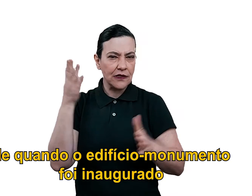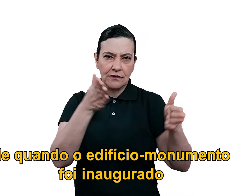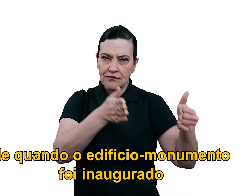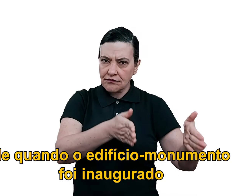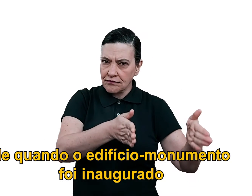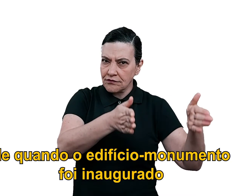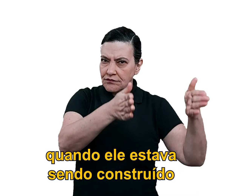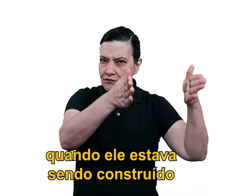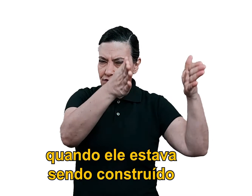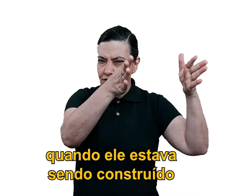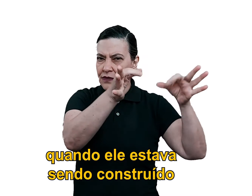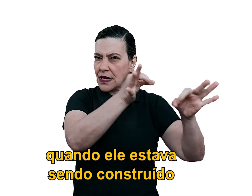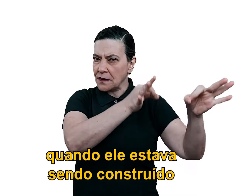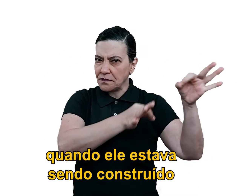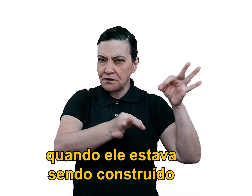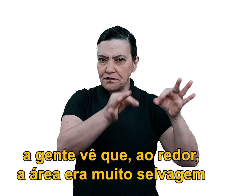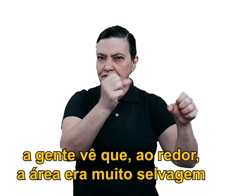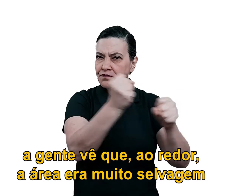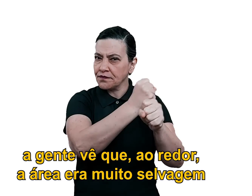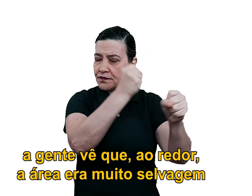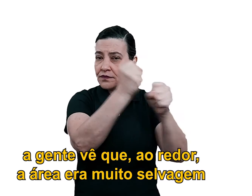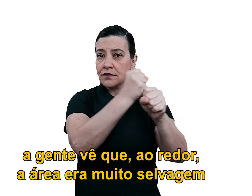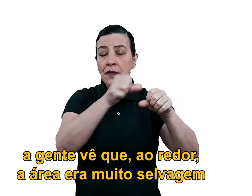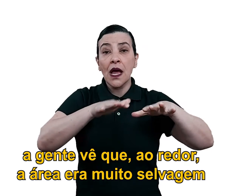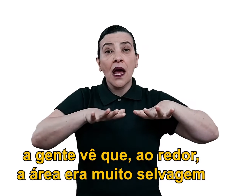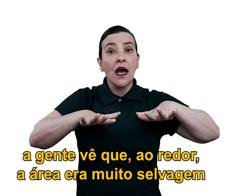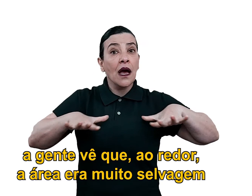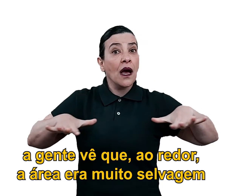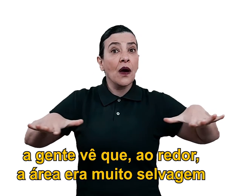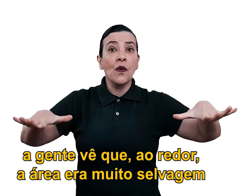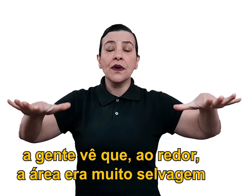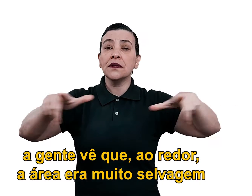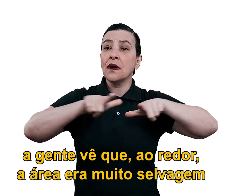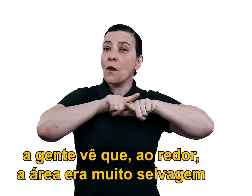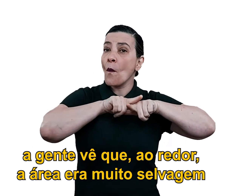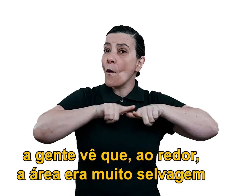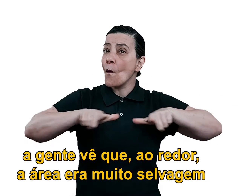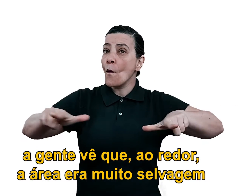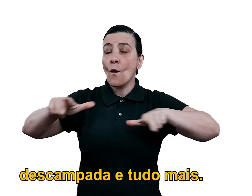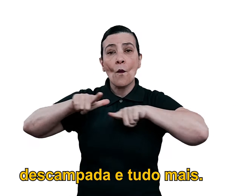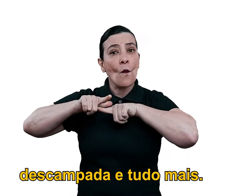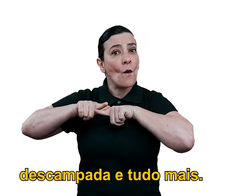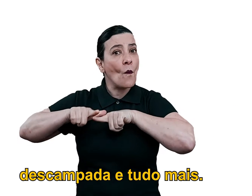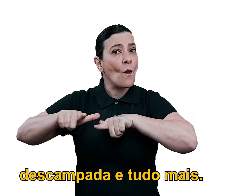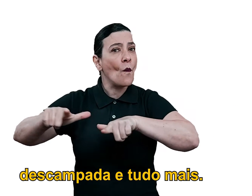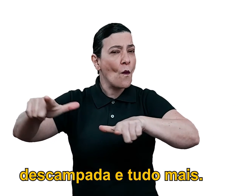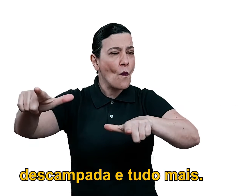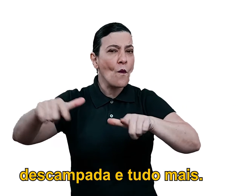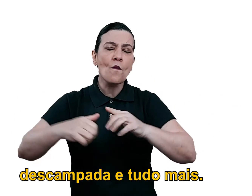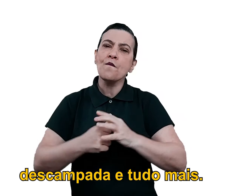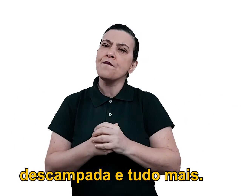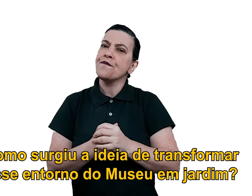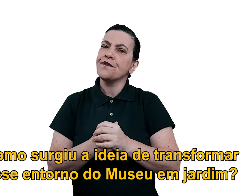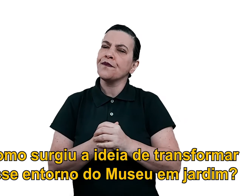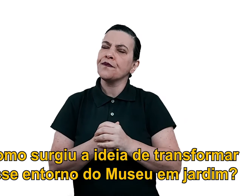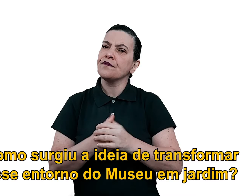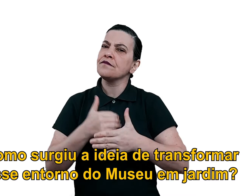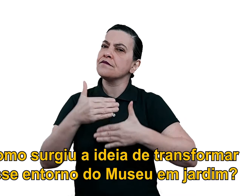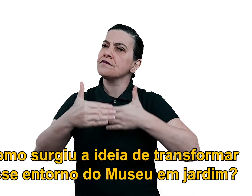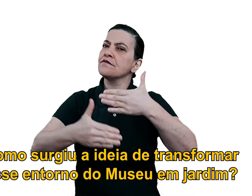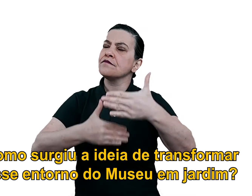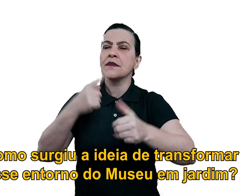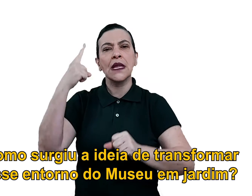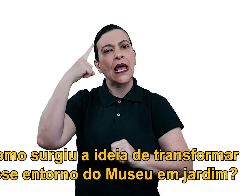foi inaugurado, quando ele estava sendo construído, a gente vê que ao redor a área era muito selvagem, né? Descampado e tudo mais. E